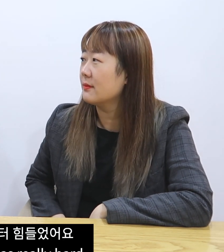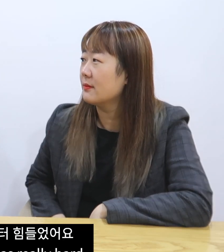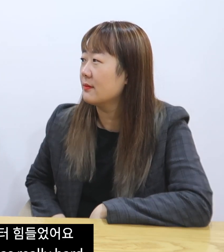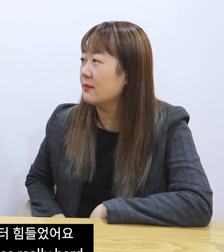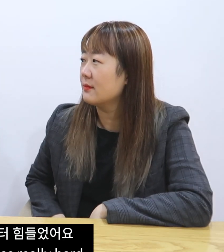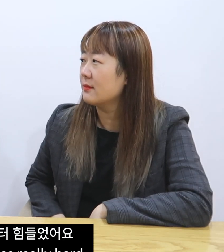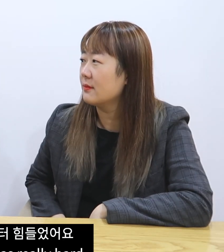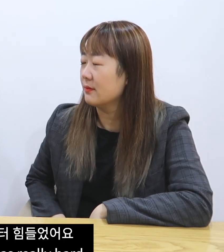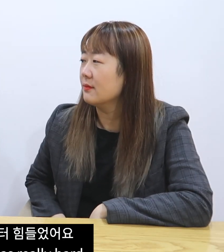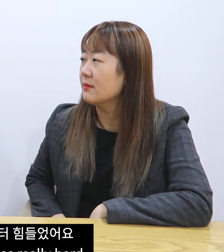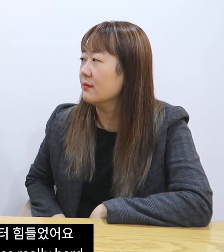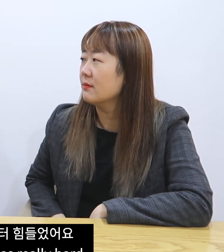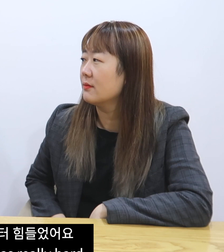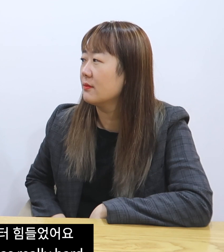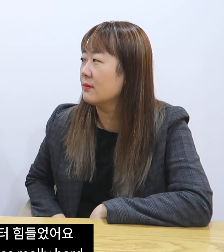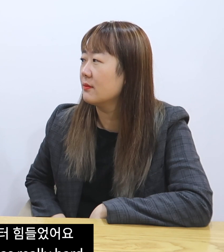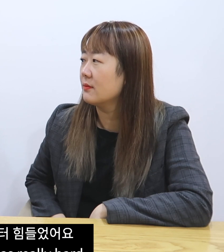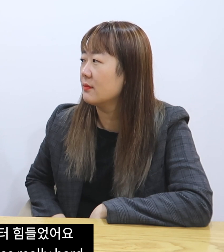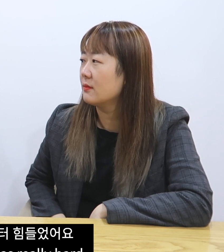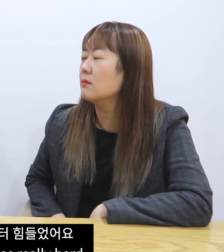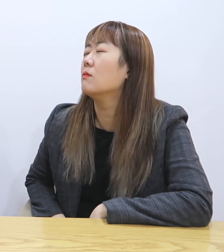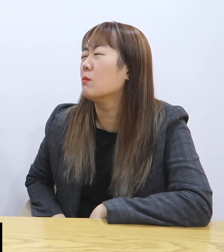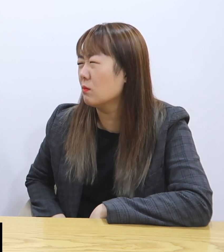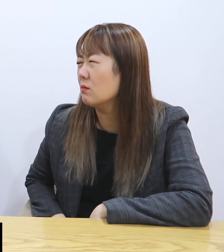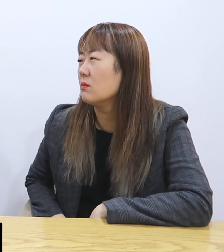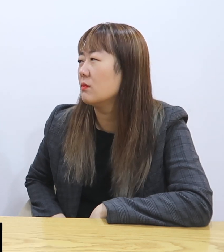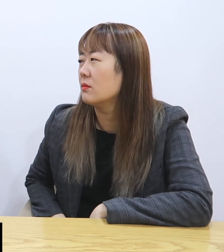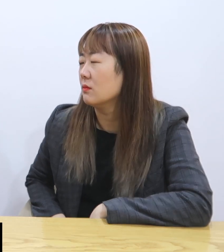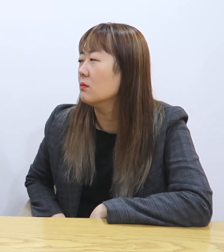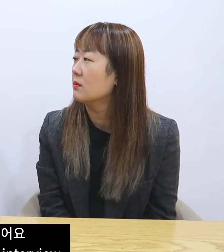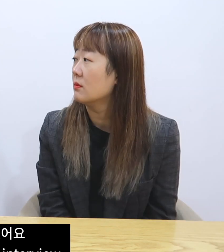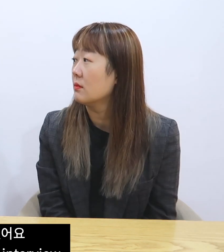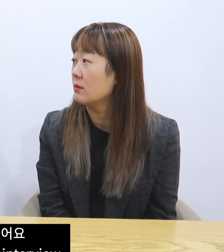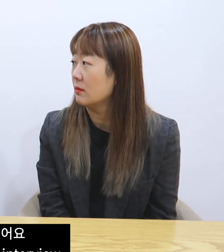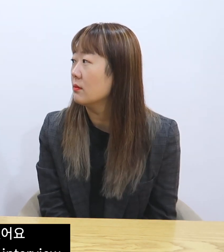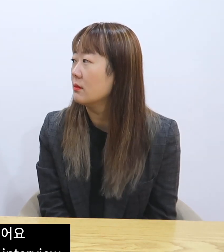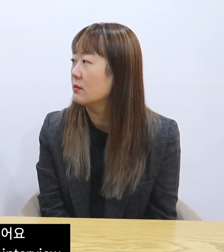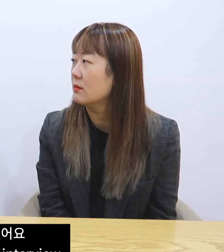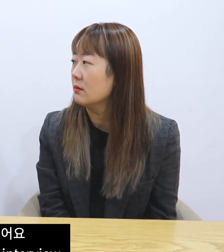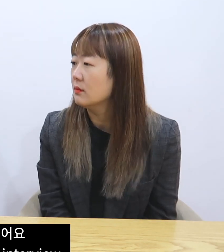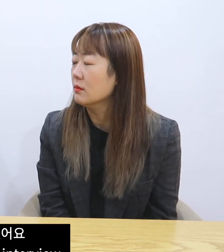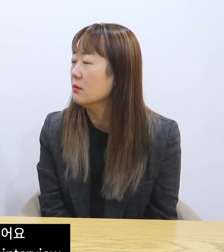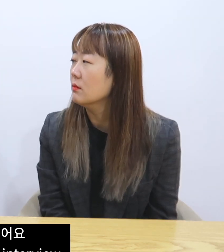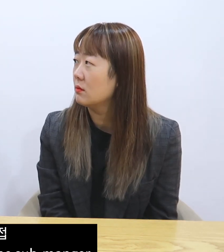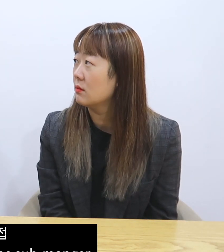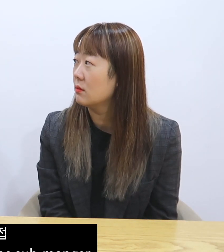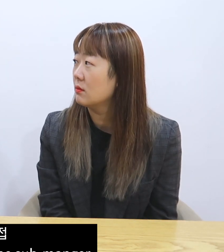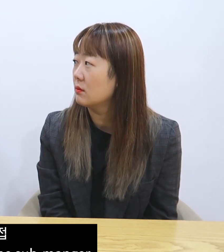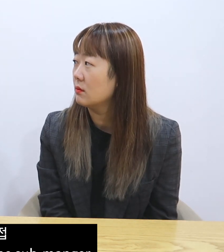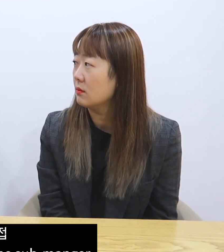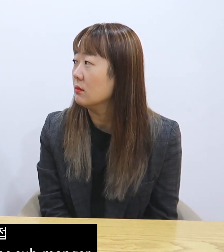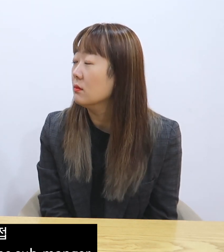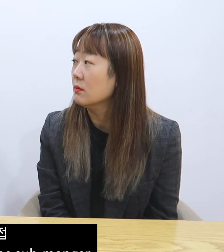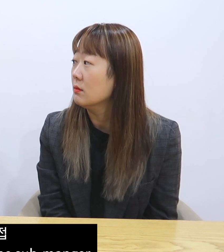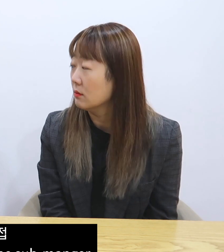먼저 보는데부터 힘들었죠. 왜? 먼저 생각했죠. 지점, 부지점이다.